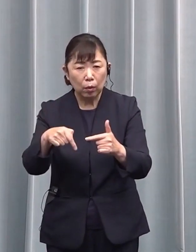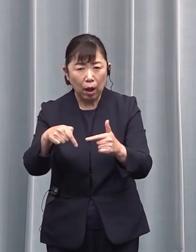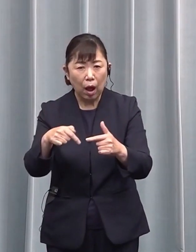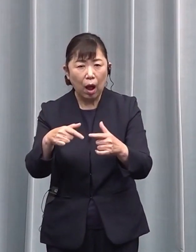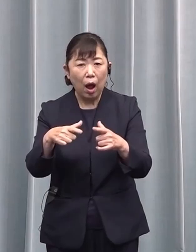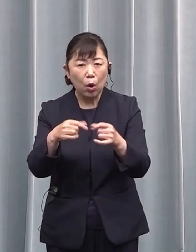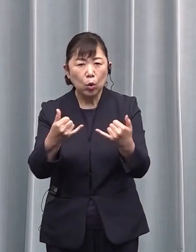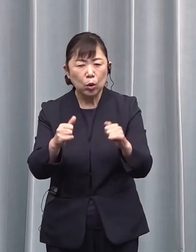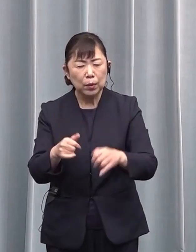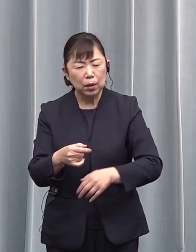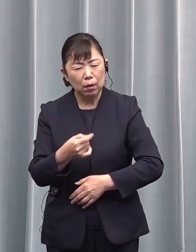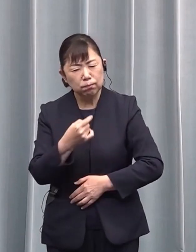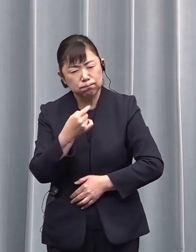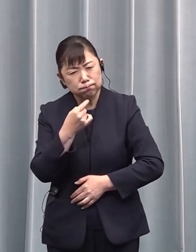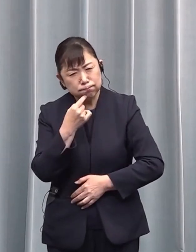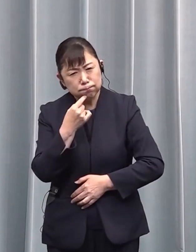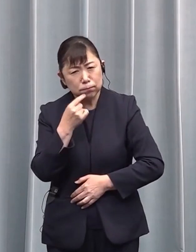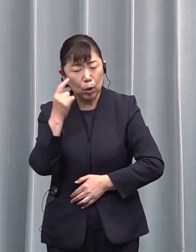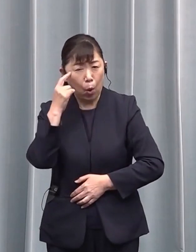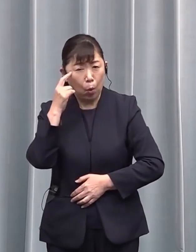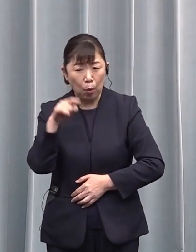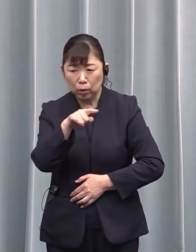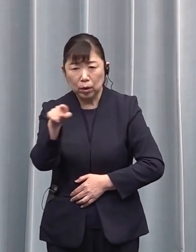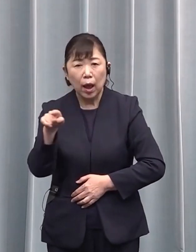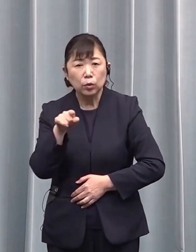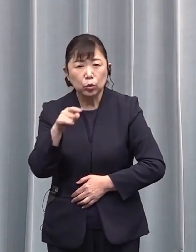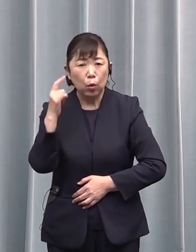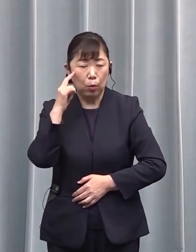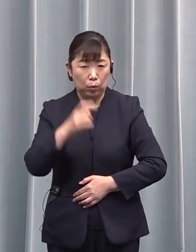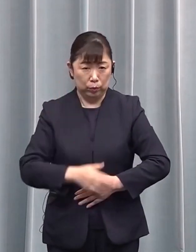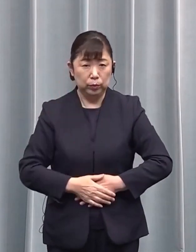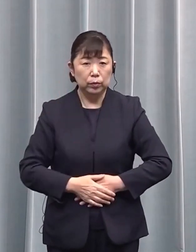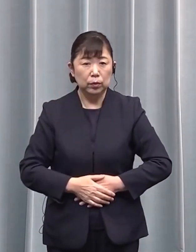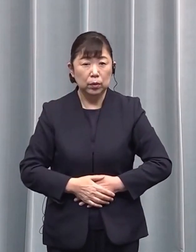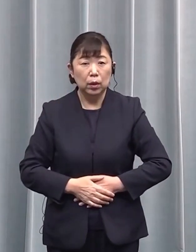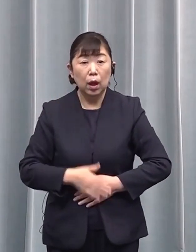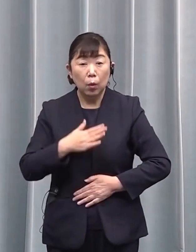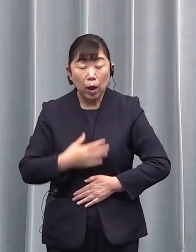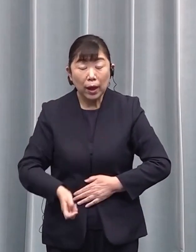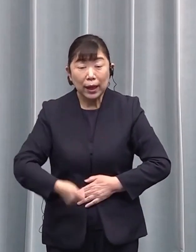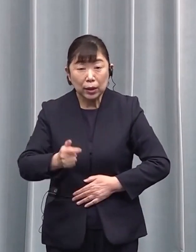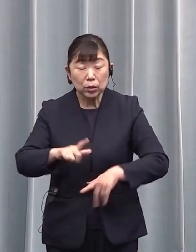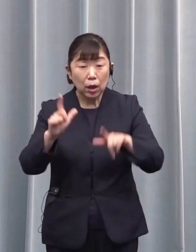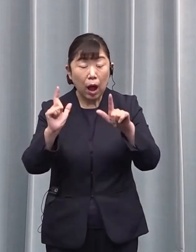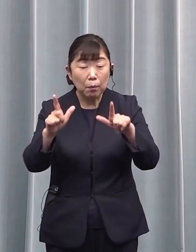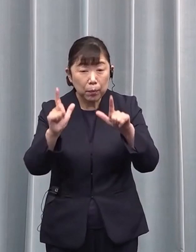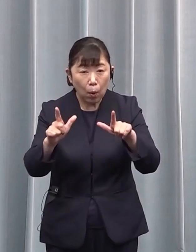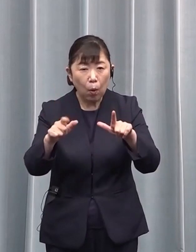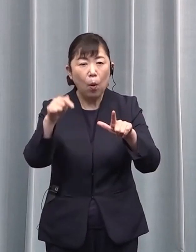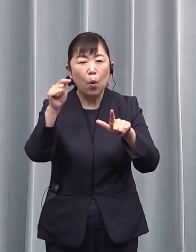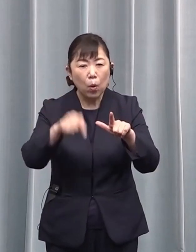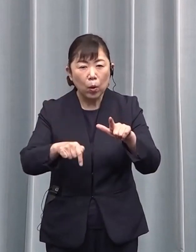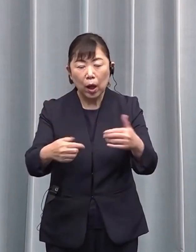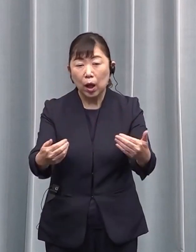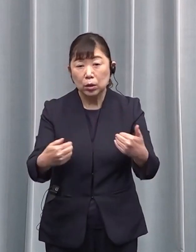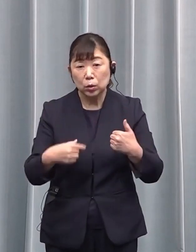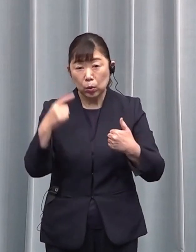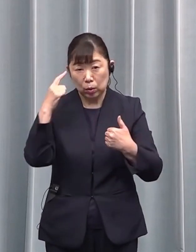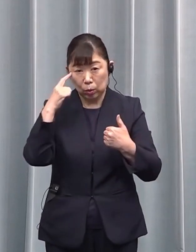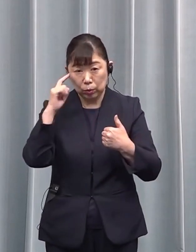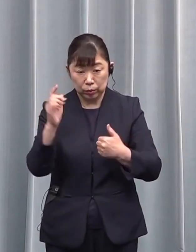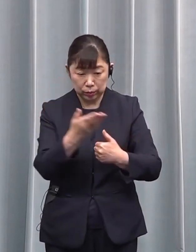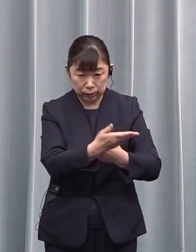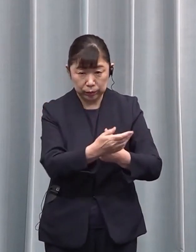に不信感を募らせております。都度ですね、分かり次第発表するのがあるべき透明性の確保だと思いますが、その点いかがでしょう